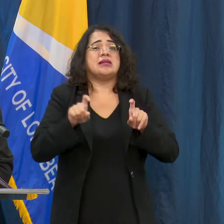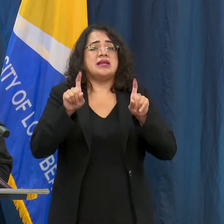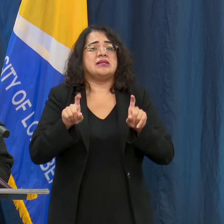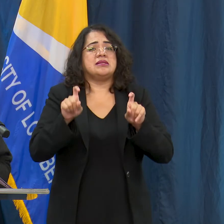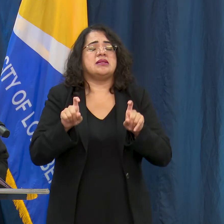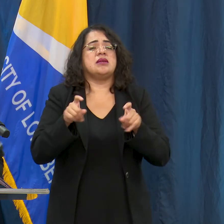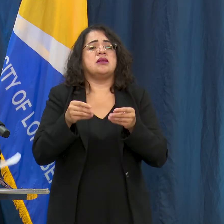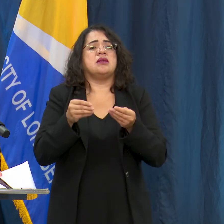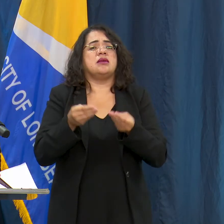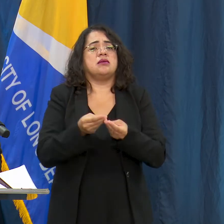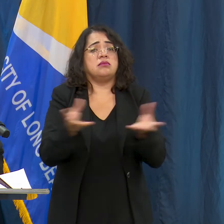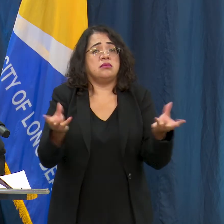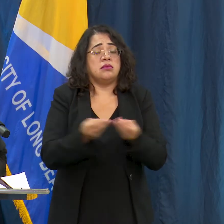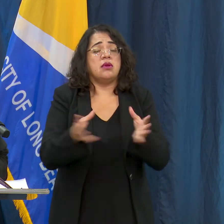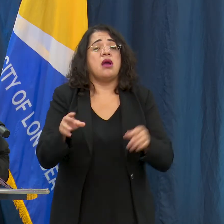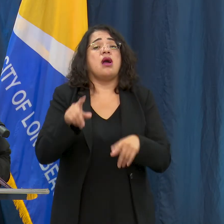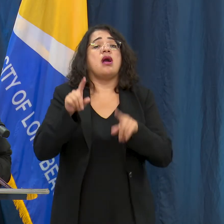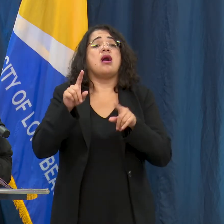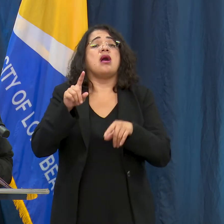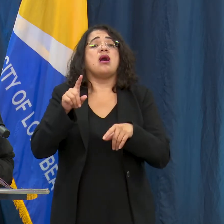y una oleada hospitalaria.